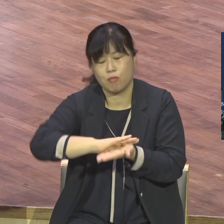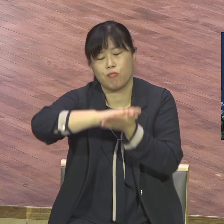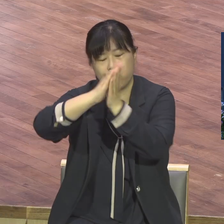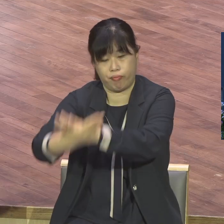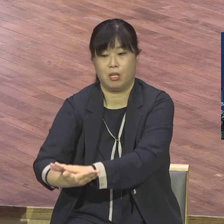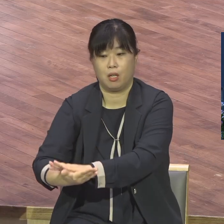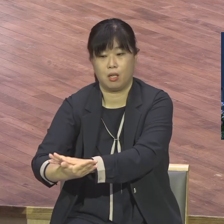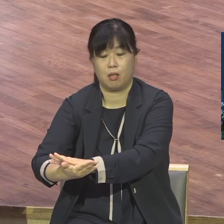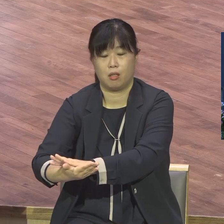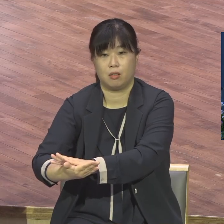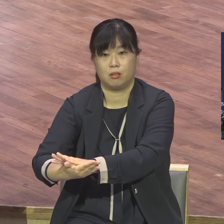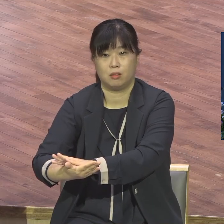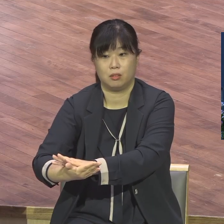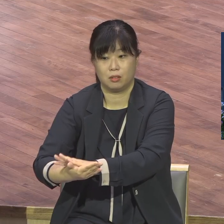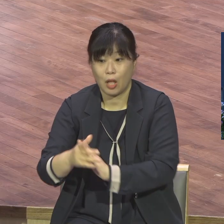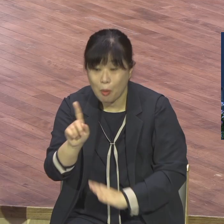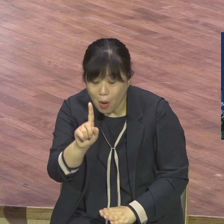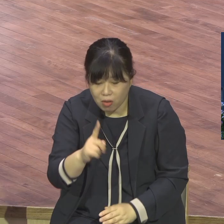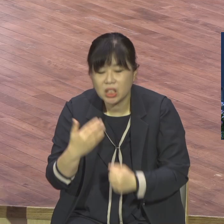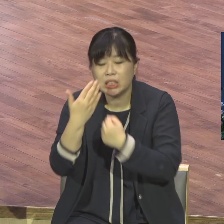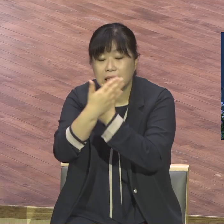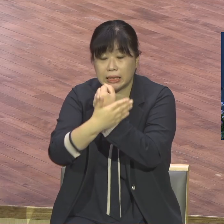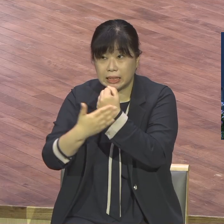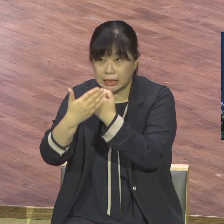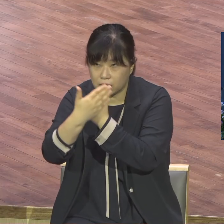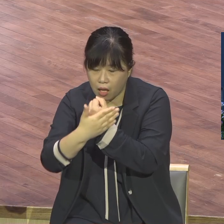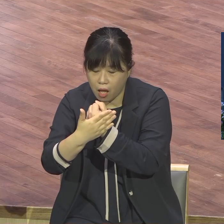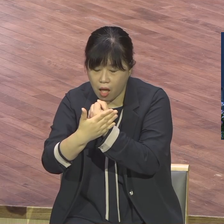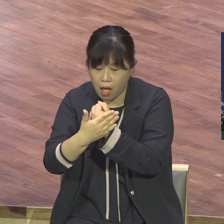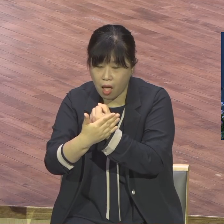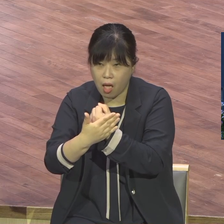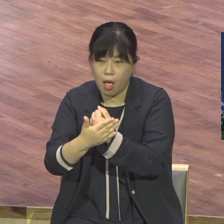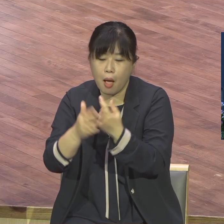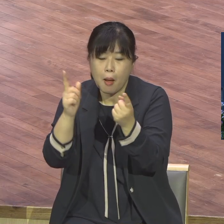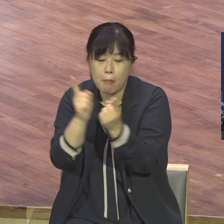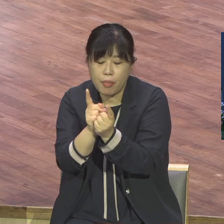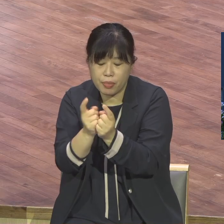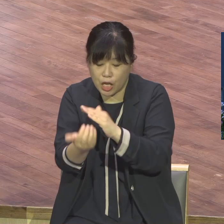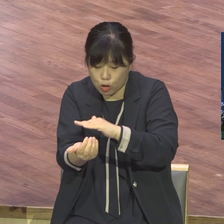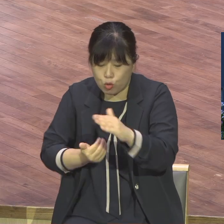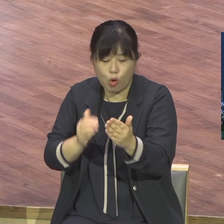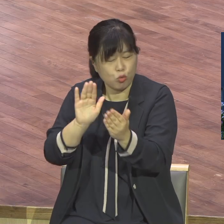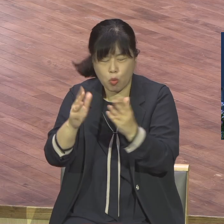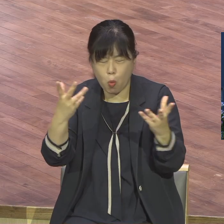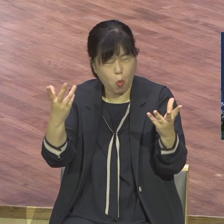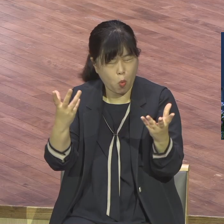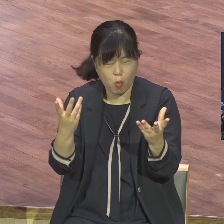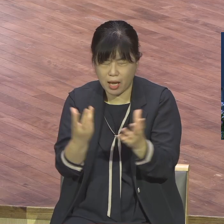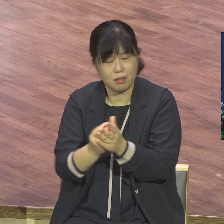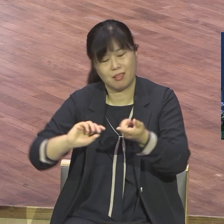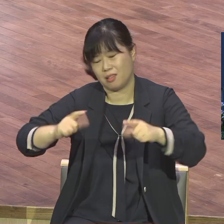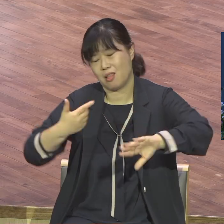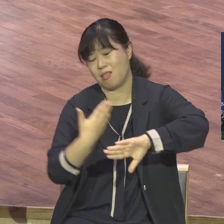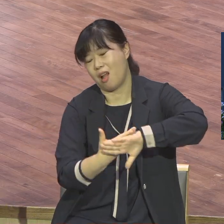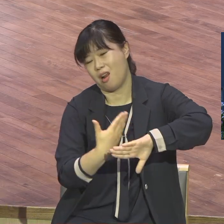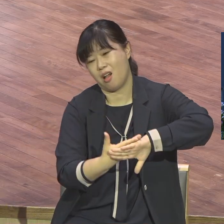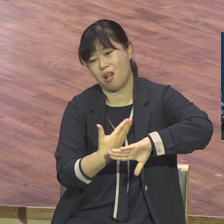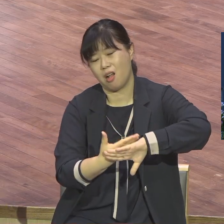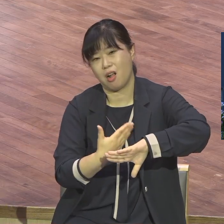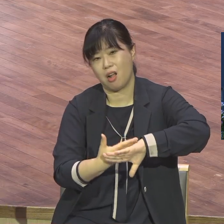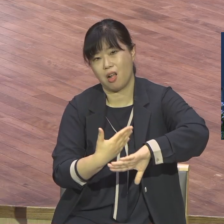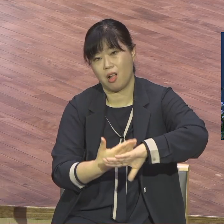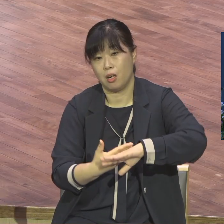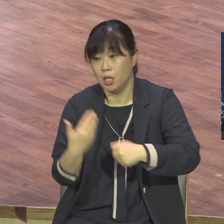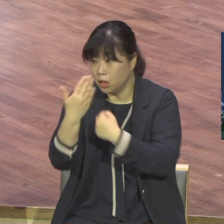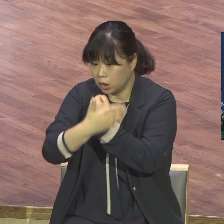은혜 받으면요 사람 바뀌게 돼 있어요. 은혜를 받으면 완전히 바뀝니다. 은혜를 못 받으니까